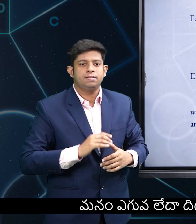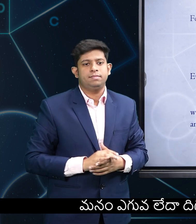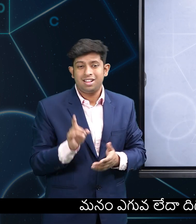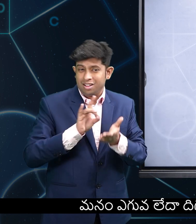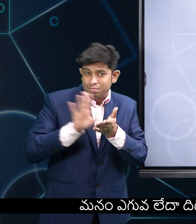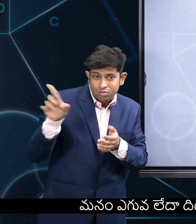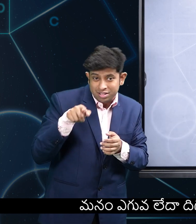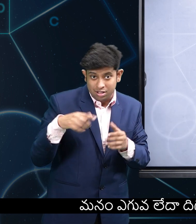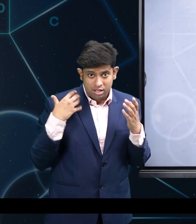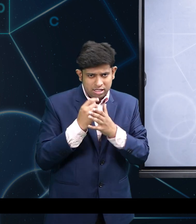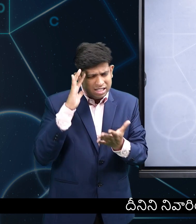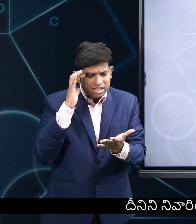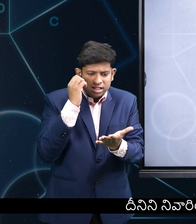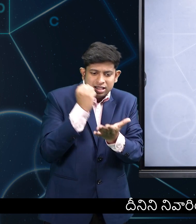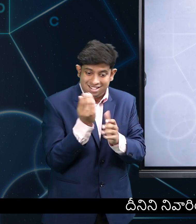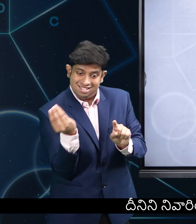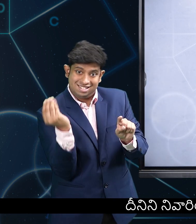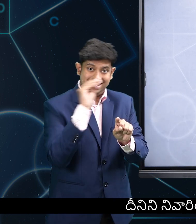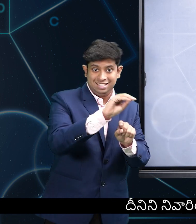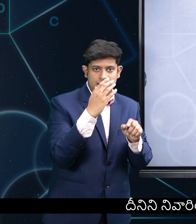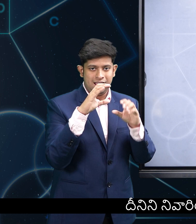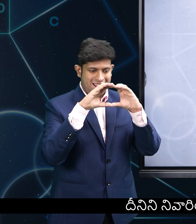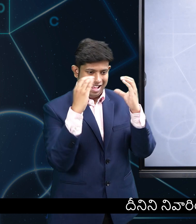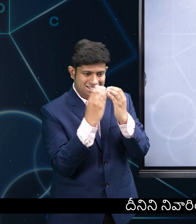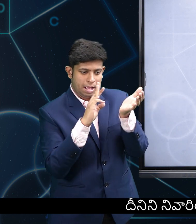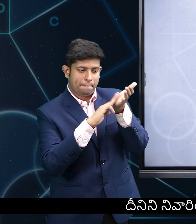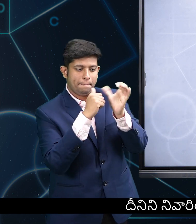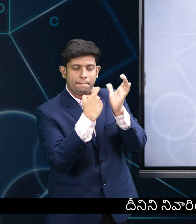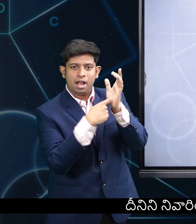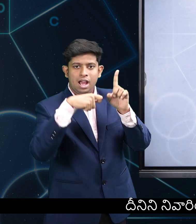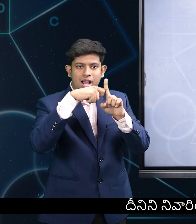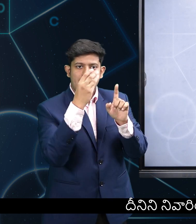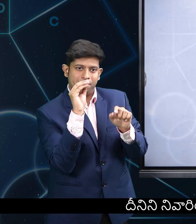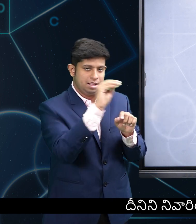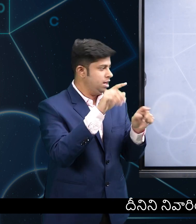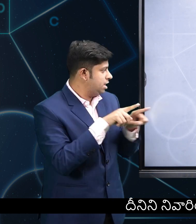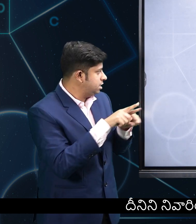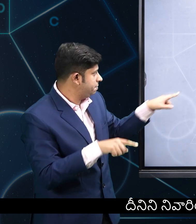పరిశీలన పరిగణించాలి. దీనిని నివారించడానికి మేము పరిగణించాము